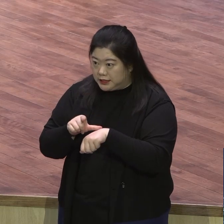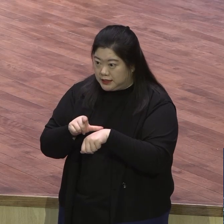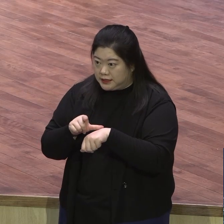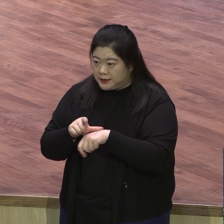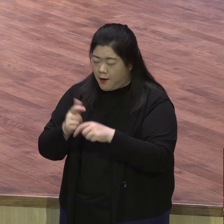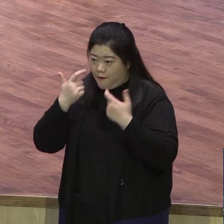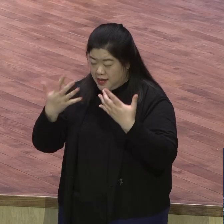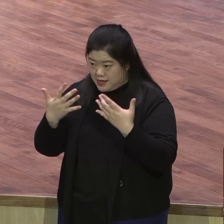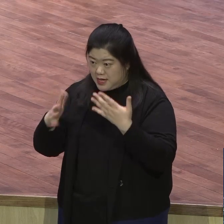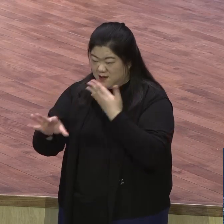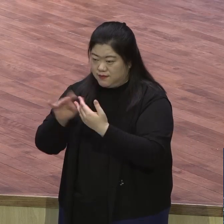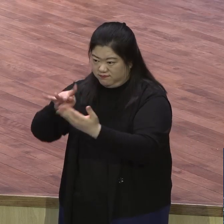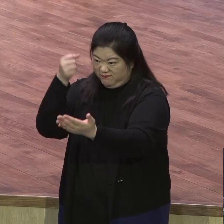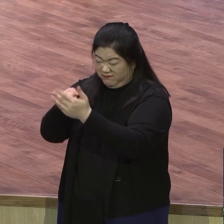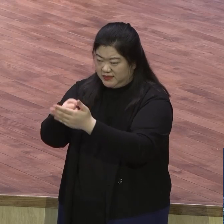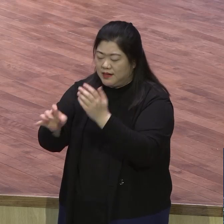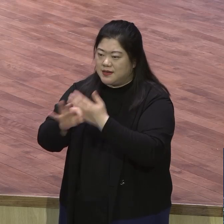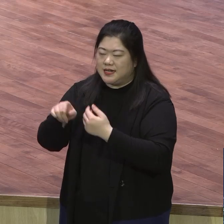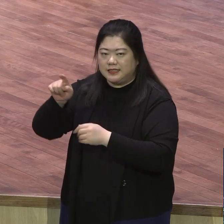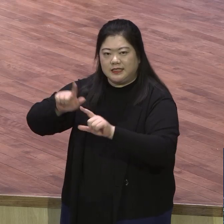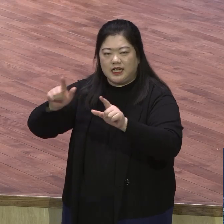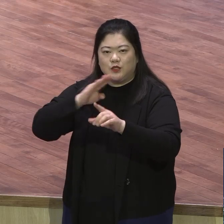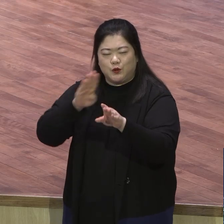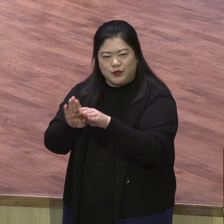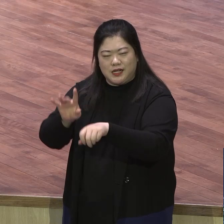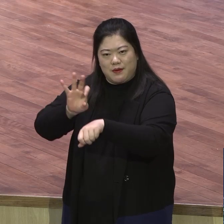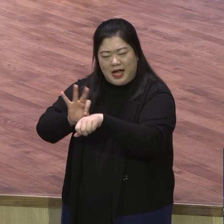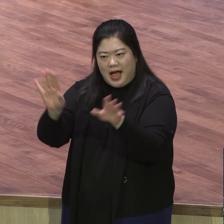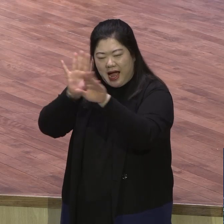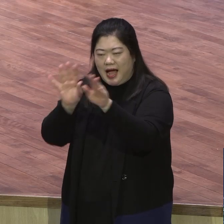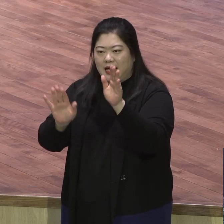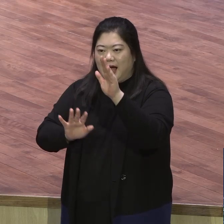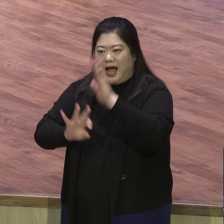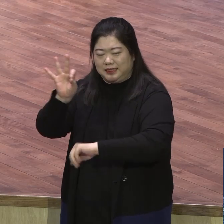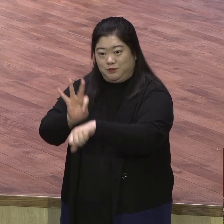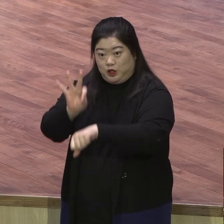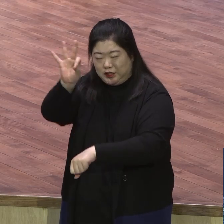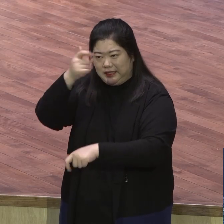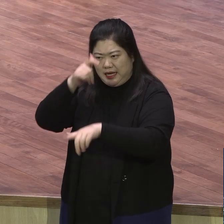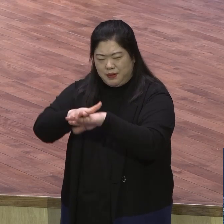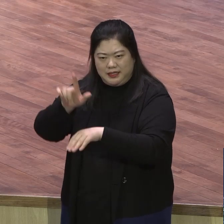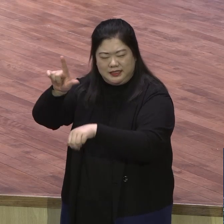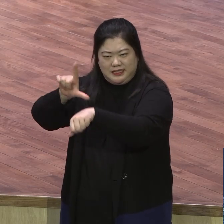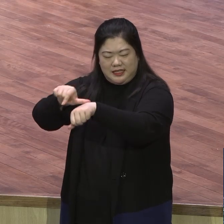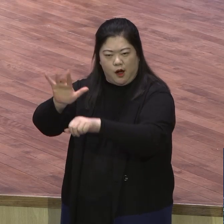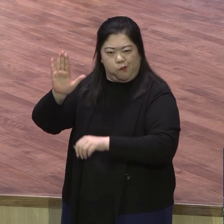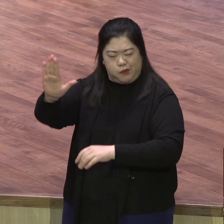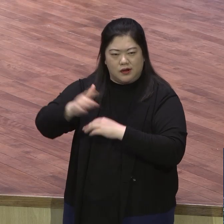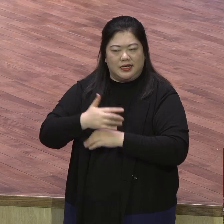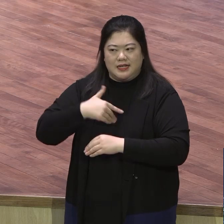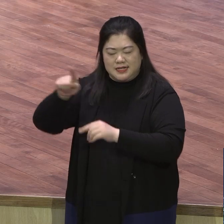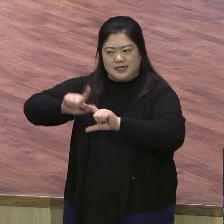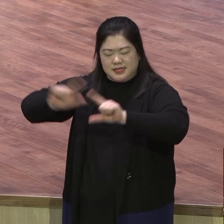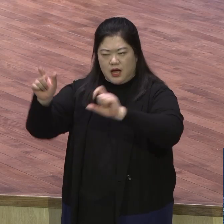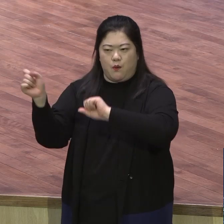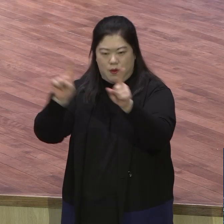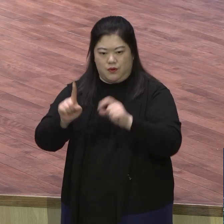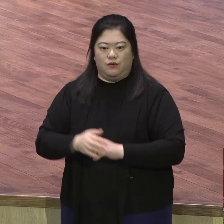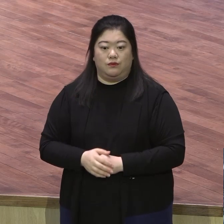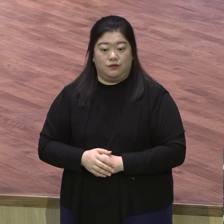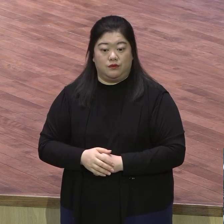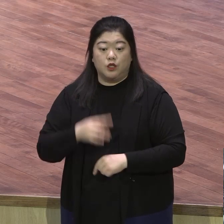얻고 새로 시작해야지. 인생 최우선순이 그것이 가장 큰 축복의 통로다. 따라서